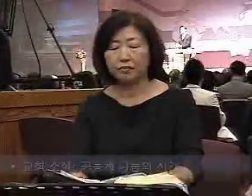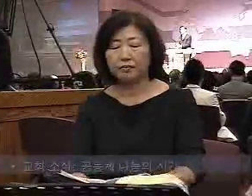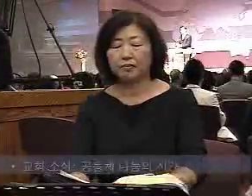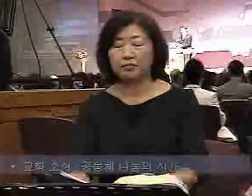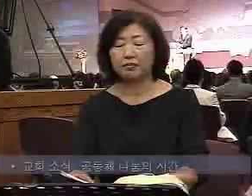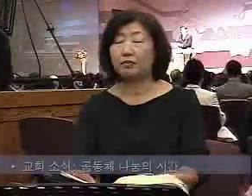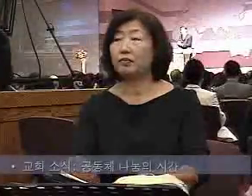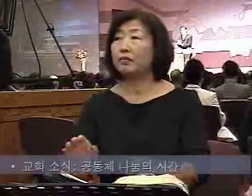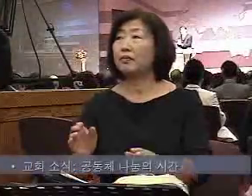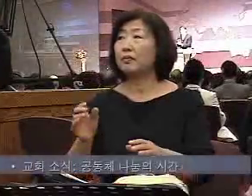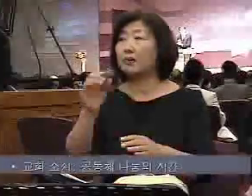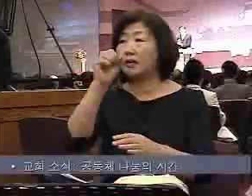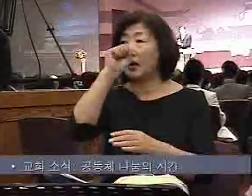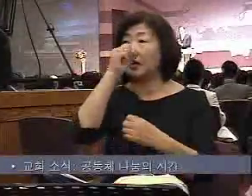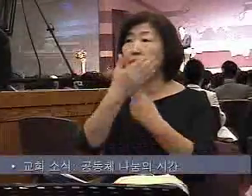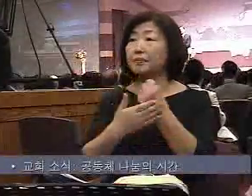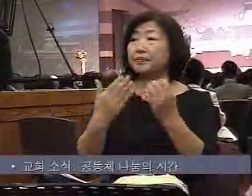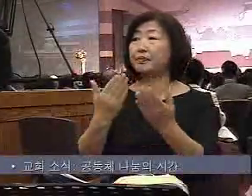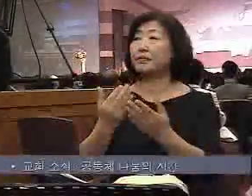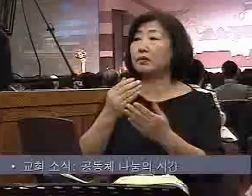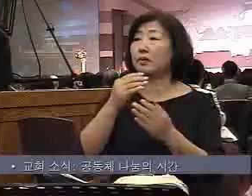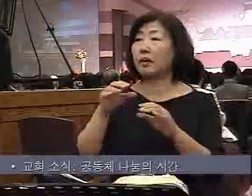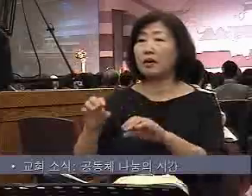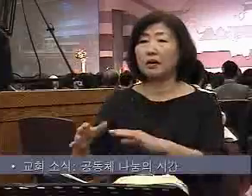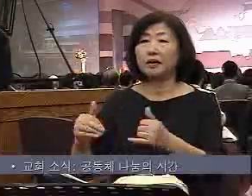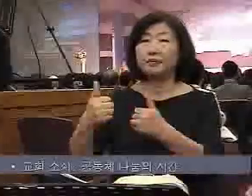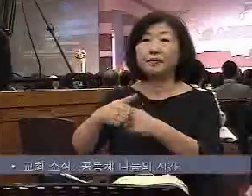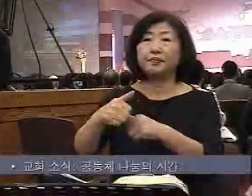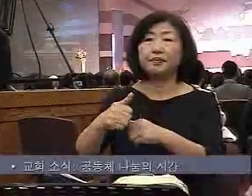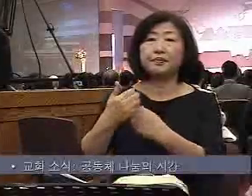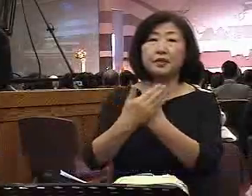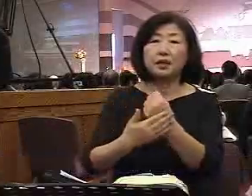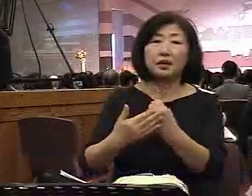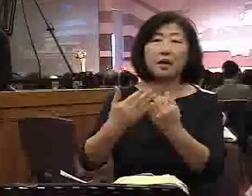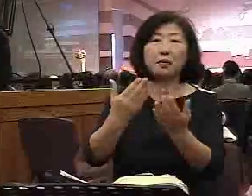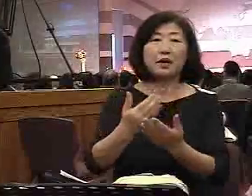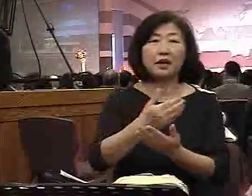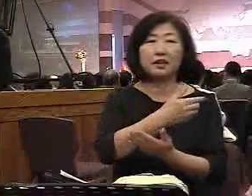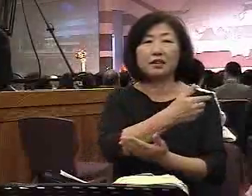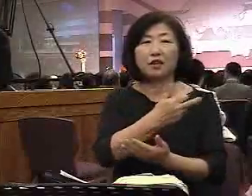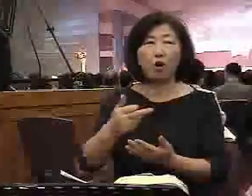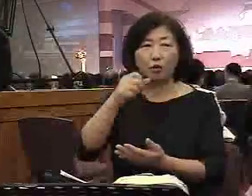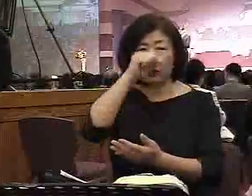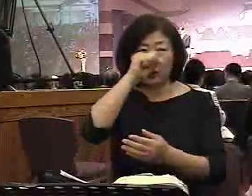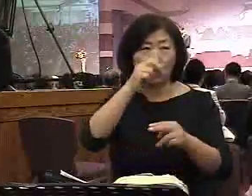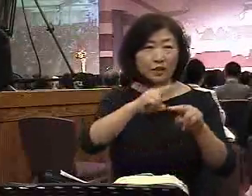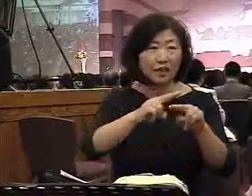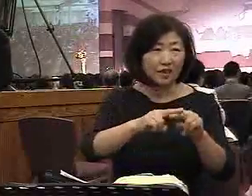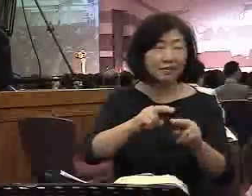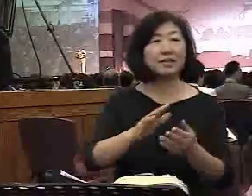은혜받기에 너무 좋은 날입니다. 우리 옆에 분과 함께 인사하시겠습니다. 은혜받기에 너무 좋은 날입니다.